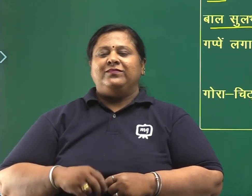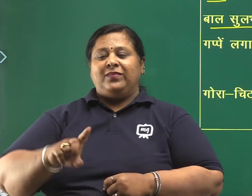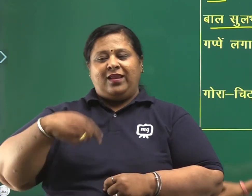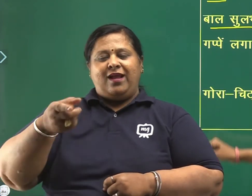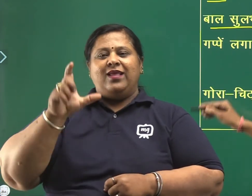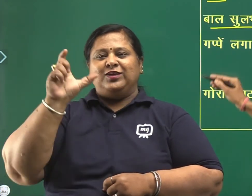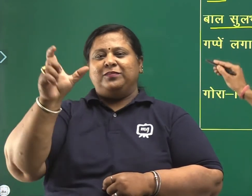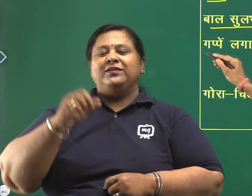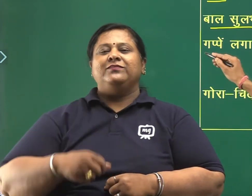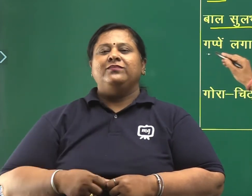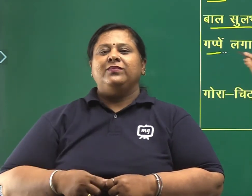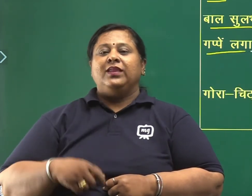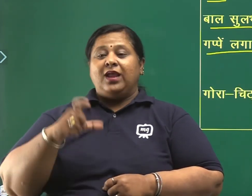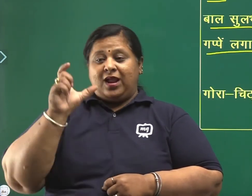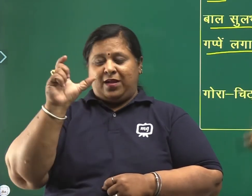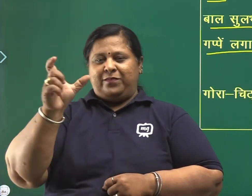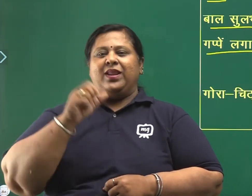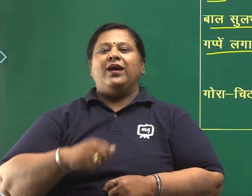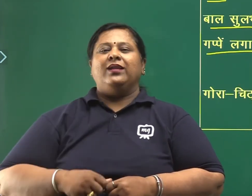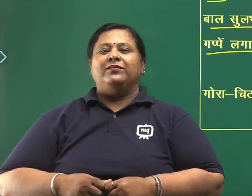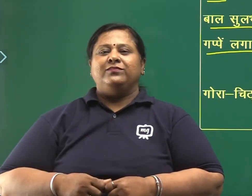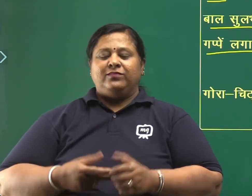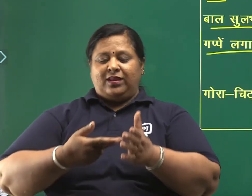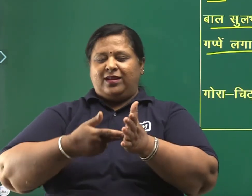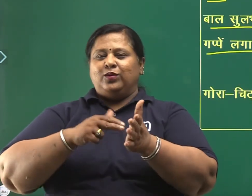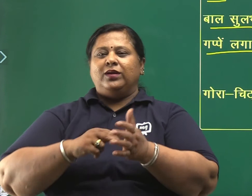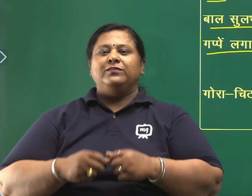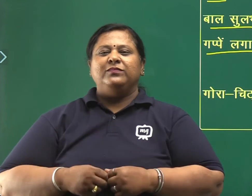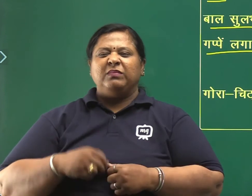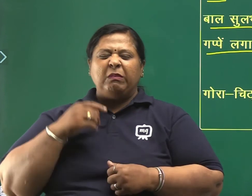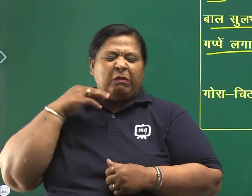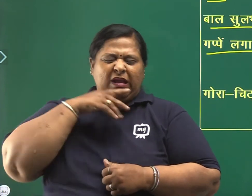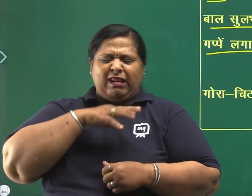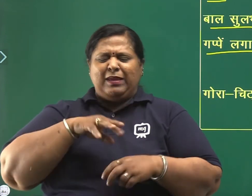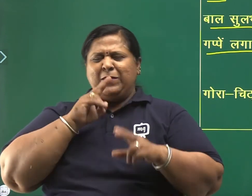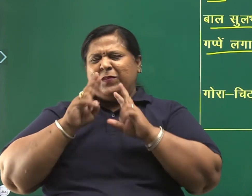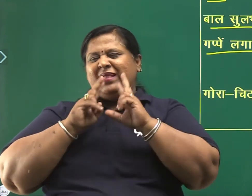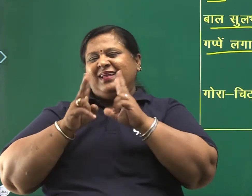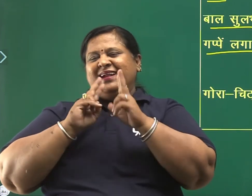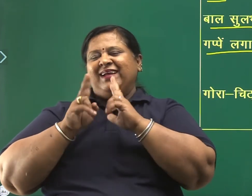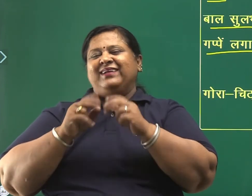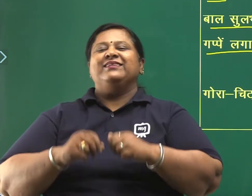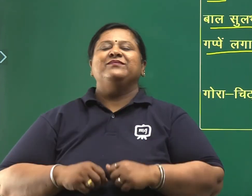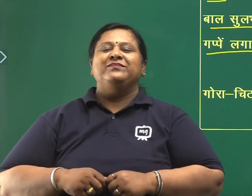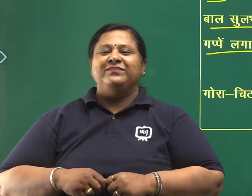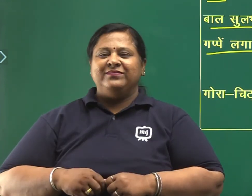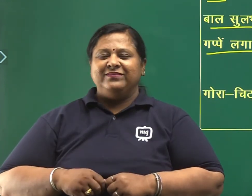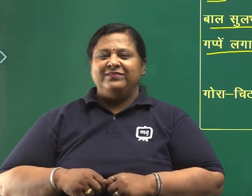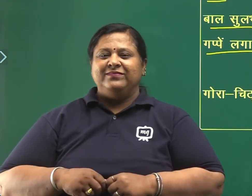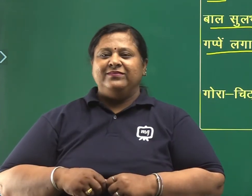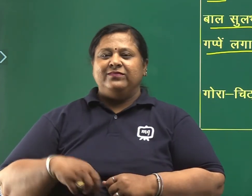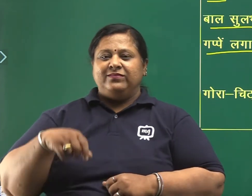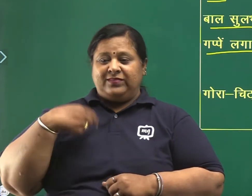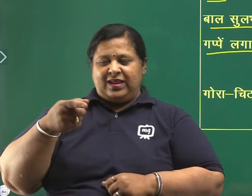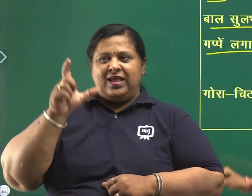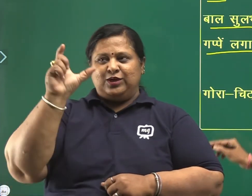आगे का शब्द गप्पे लगाना, अर्थ होगा बेकार की बातें करना।